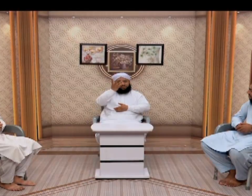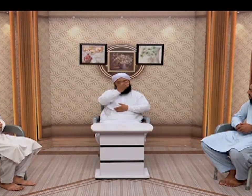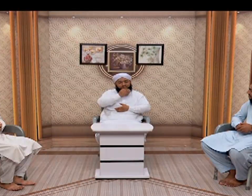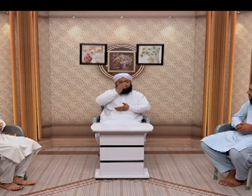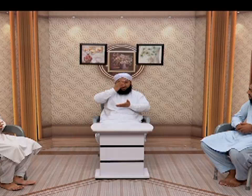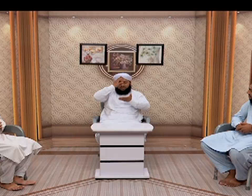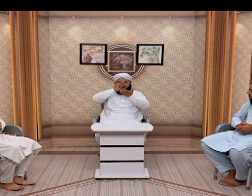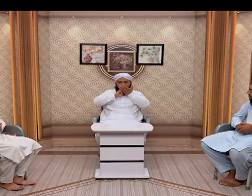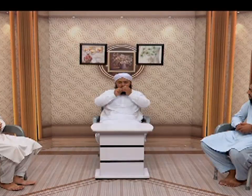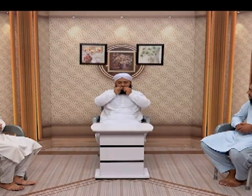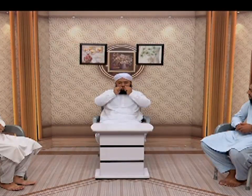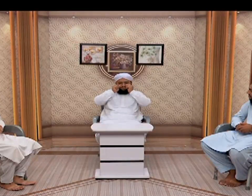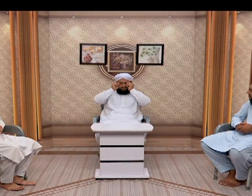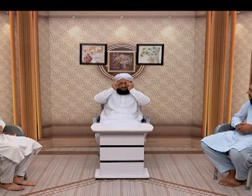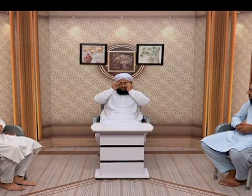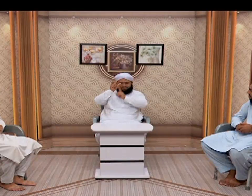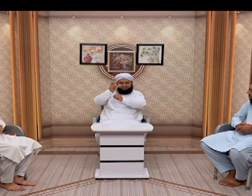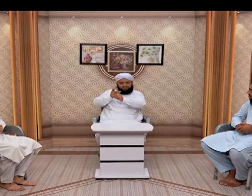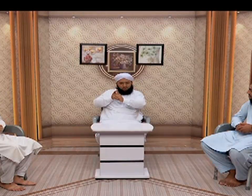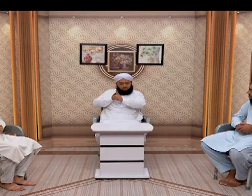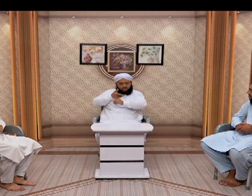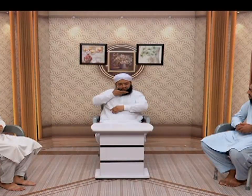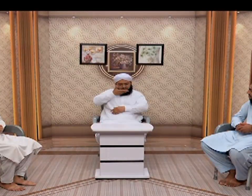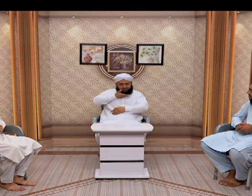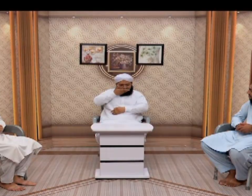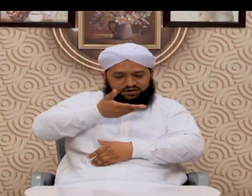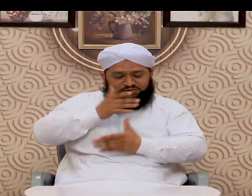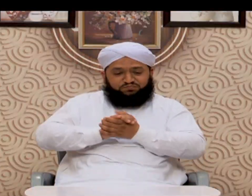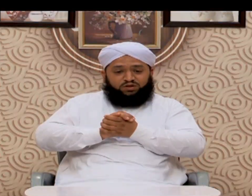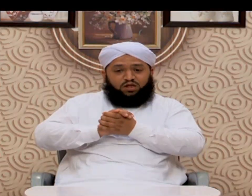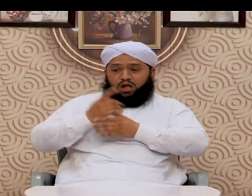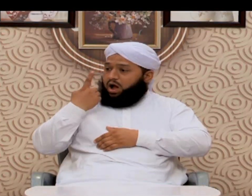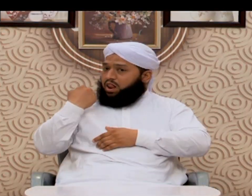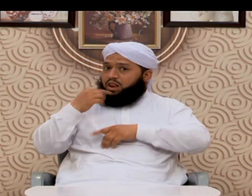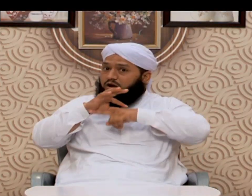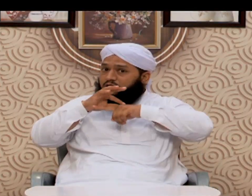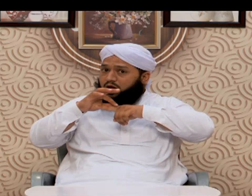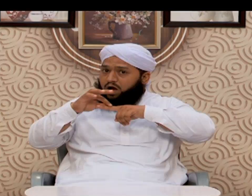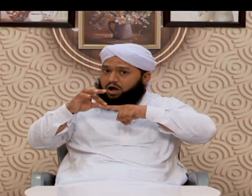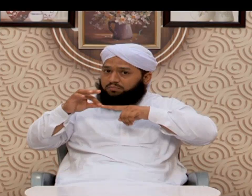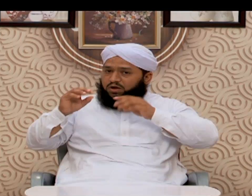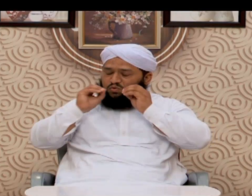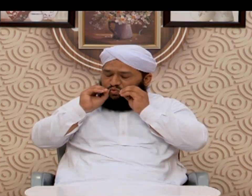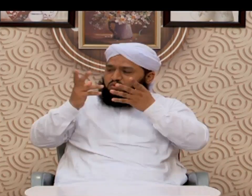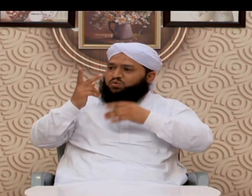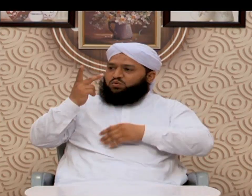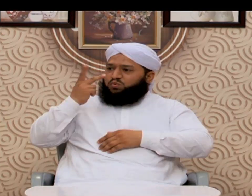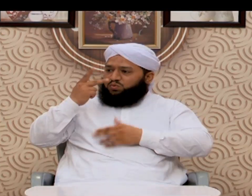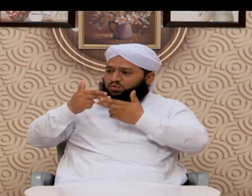صلی اللہ علیہ وآلہ وصحبہ وسلم نے ارشاد فرمایا، گزشتہ رات میں نے ایک عجیب منظر دیکھا۔ میں نے